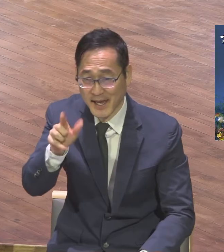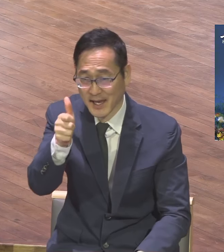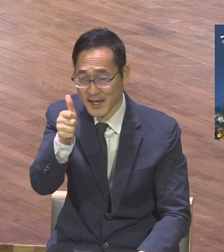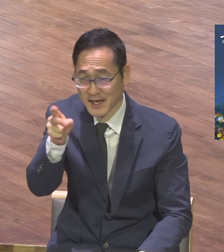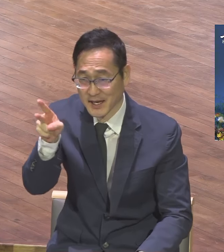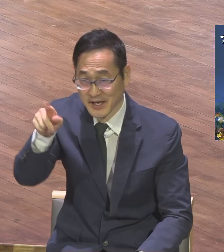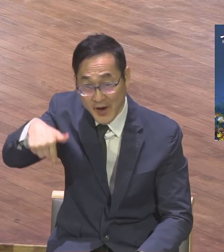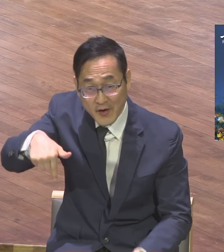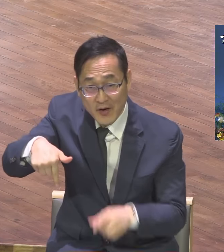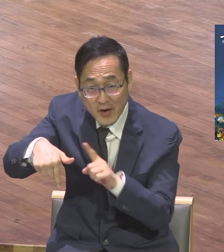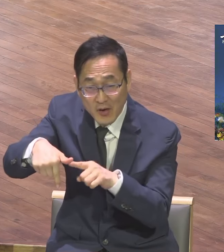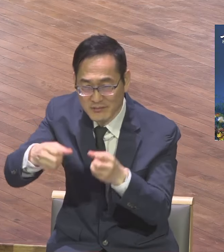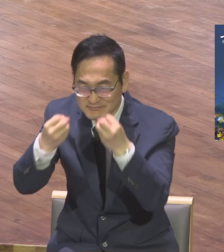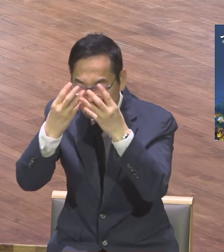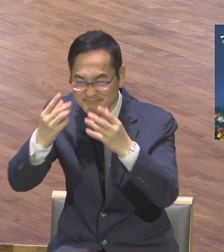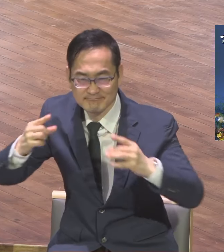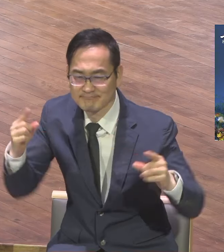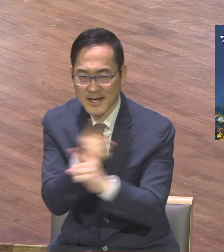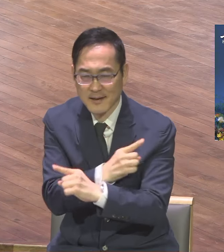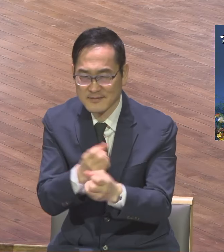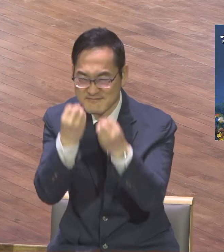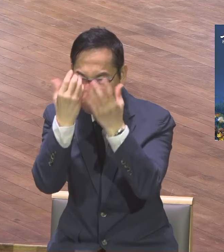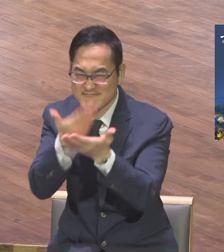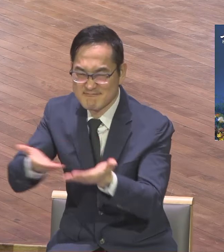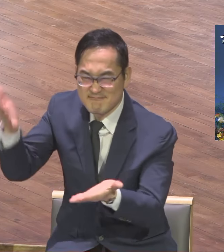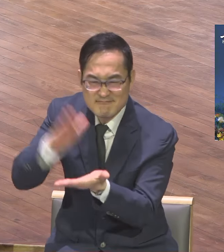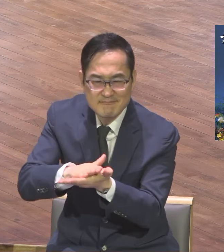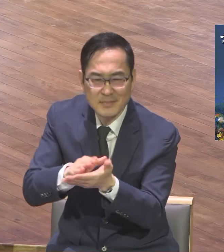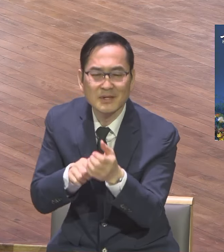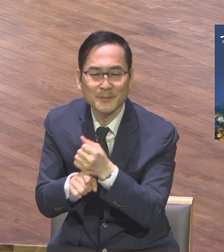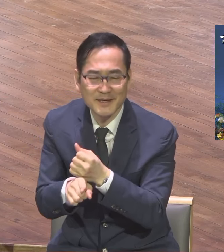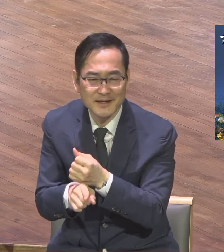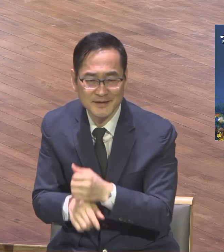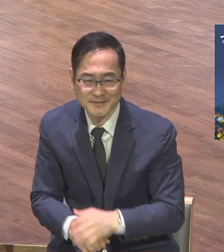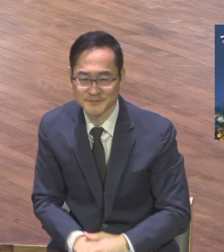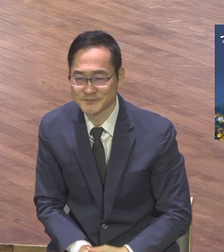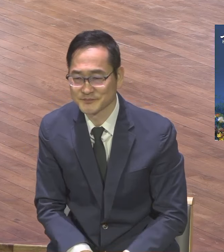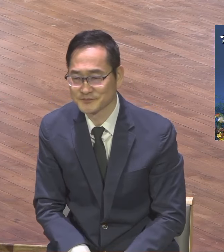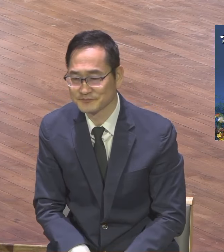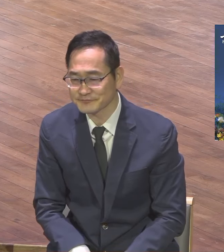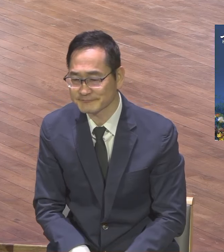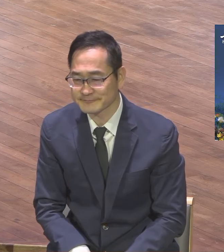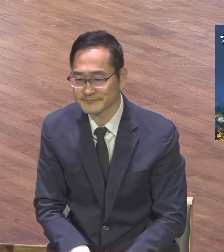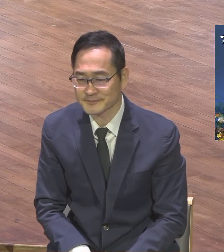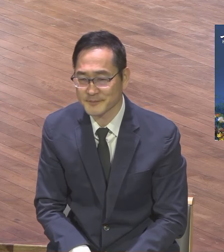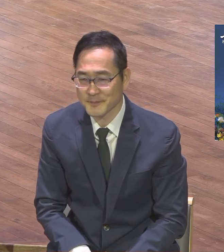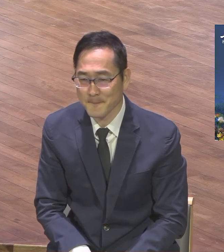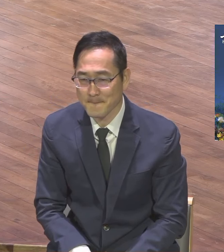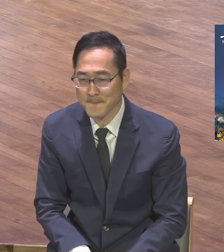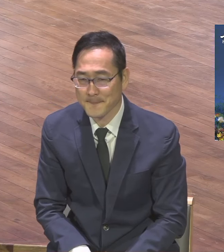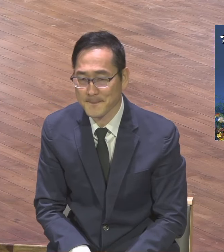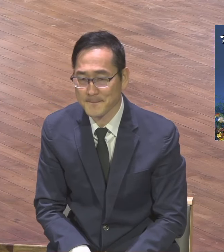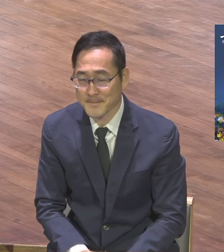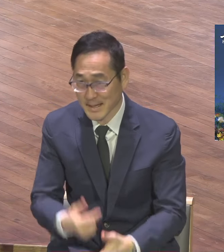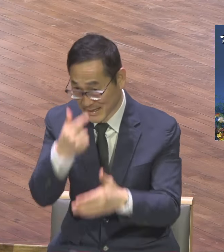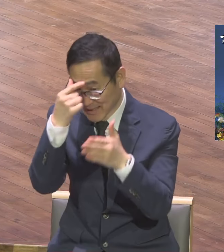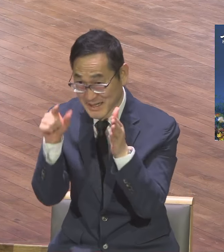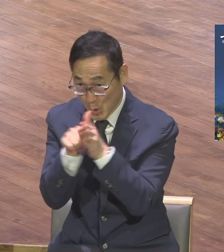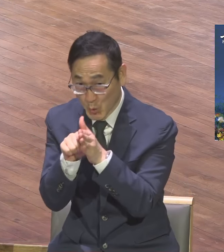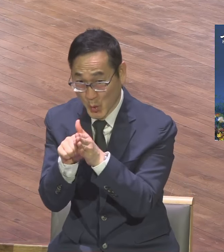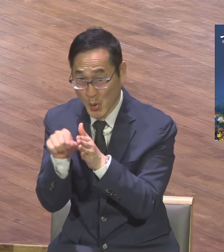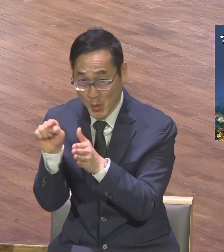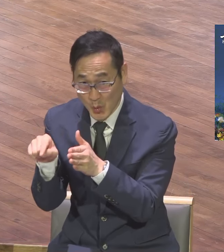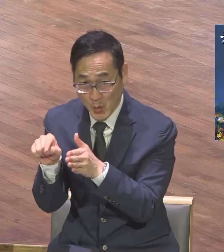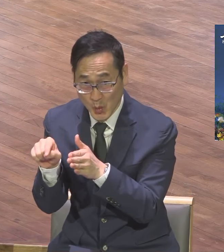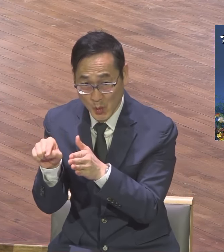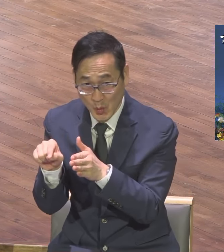뭔가 새롭게 뜯어 고친다. 그게 개혁이지요. 그 방향이 중요합니다. 기독교 개혁은